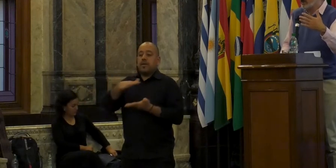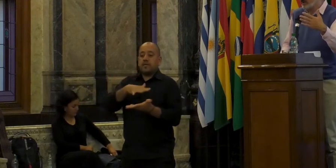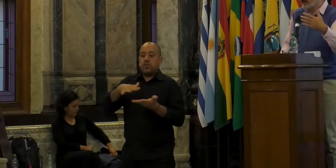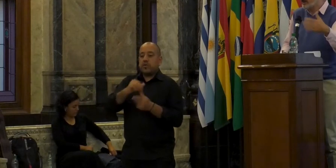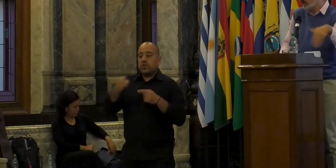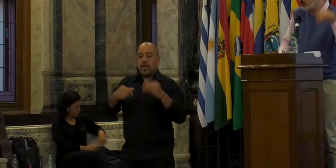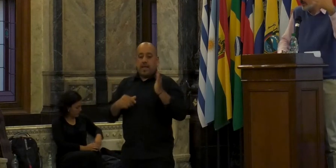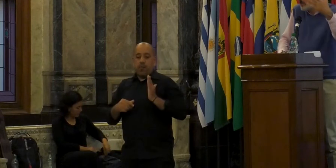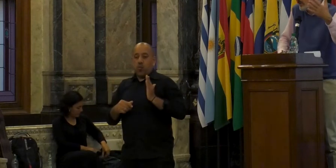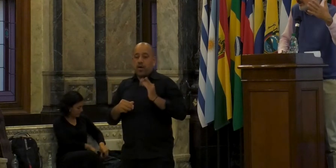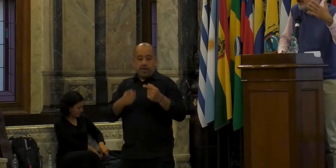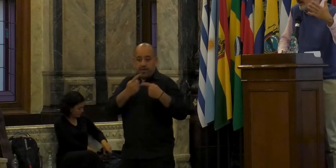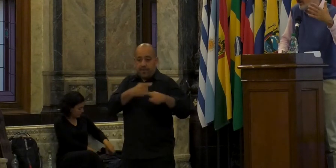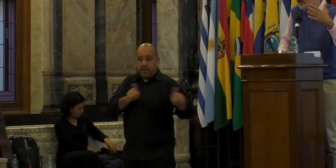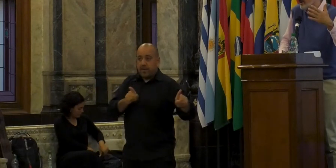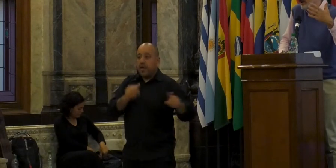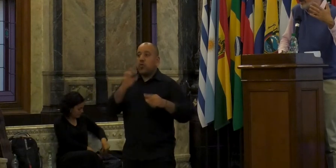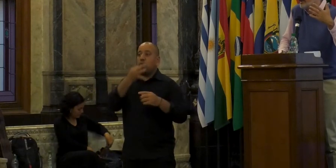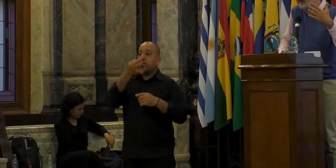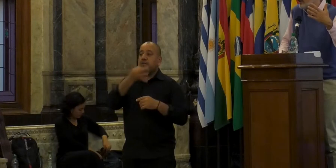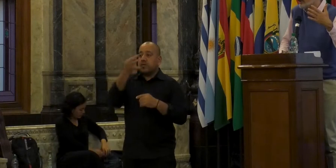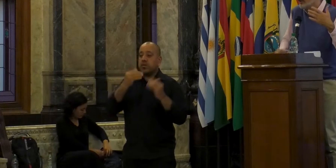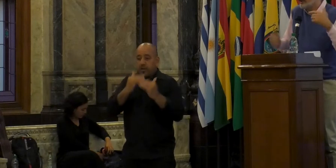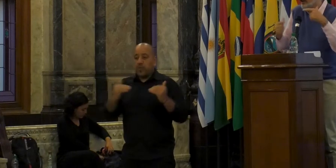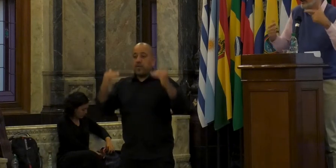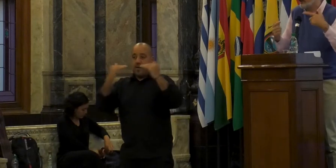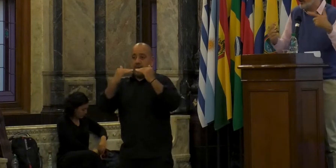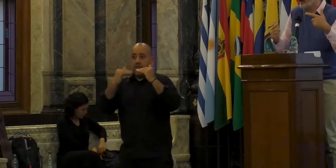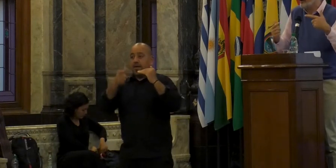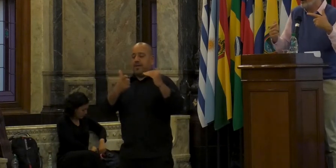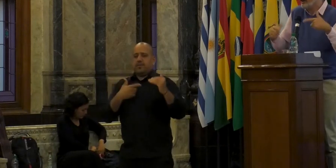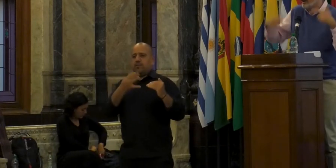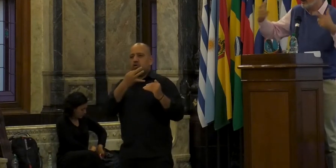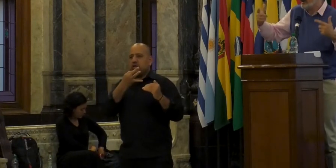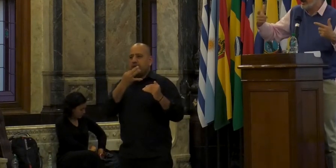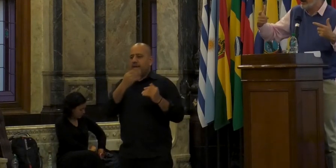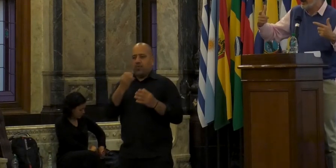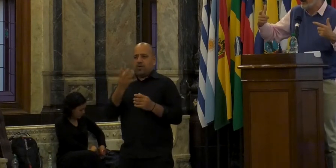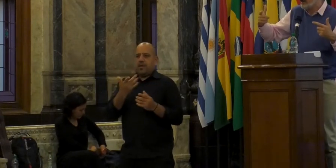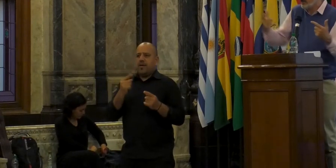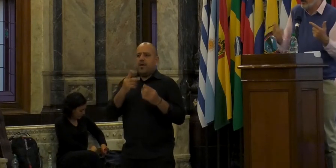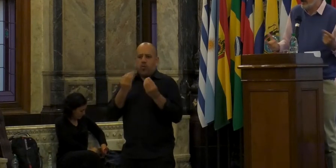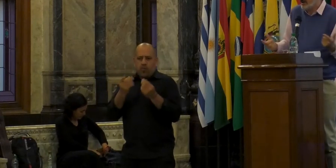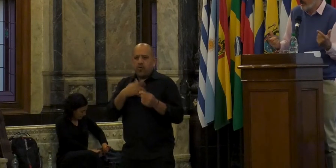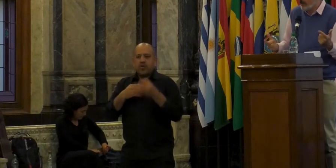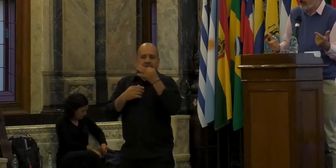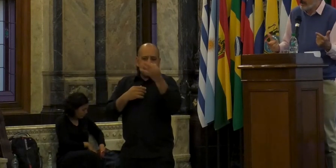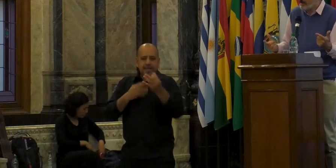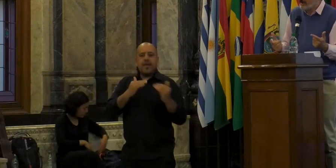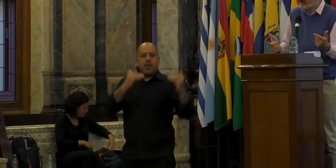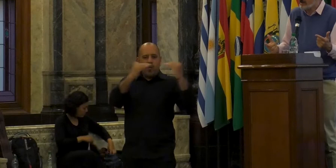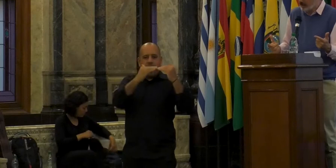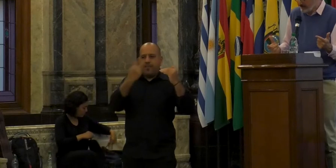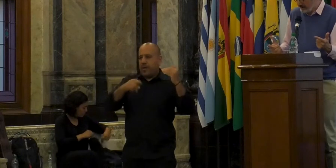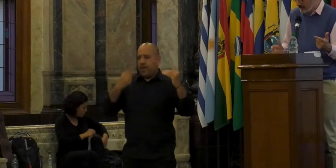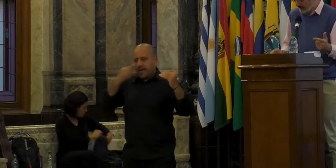desigual de las mujeres con un discurso igualitario, que era lo más gracioso, ¿no? Ese choque entre ser igualitaristas de discurso y ser